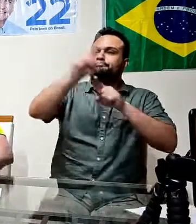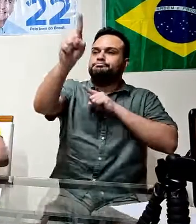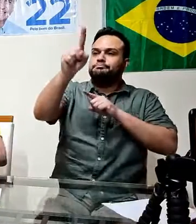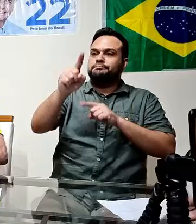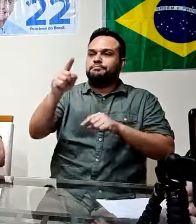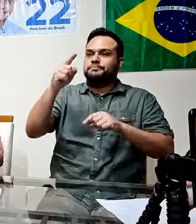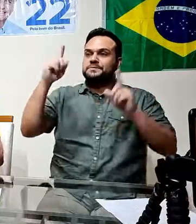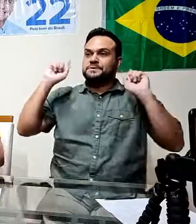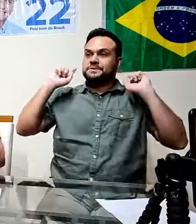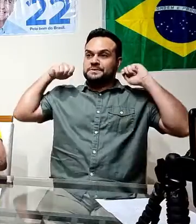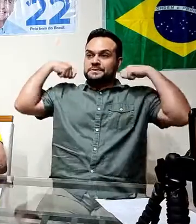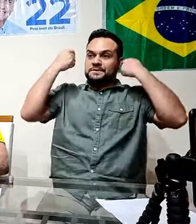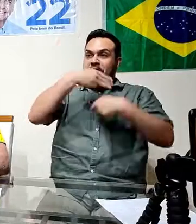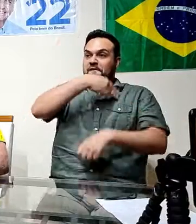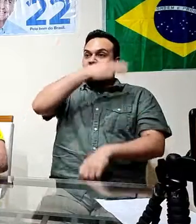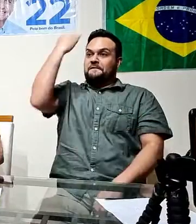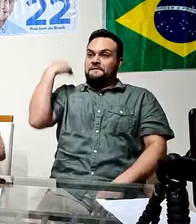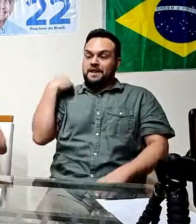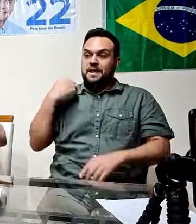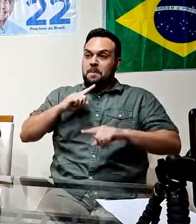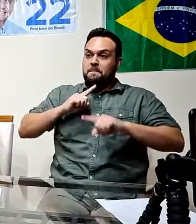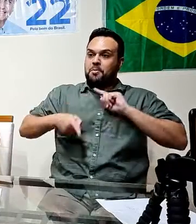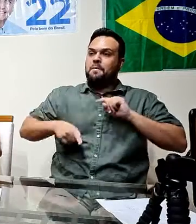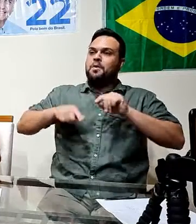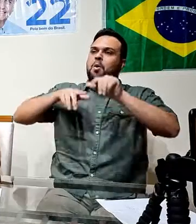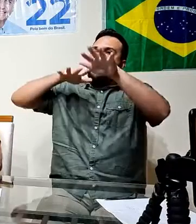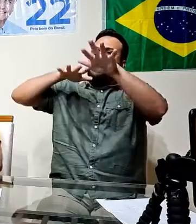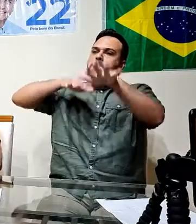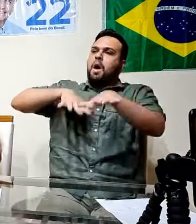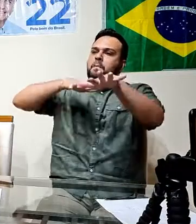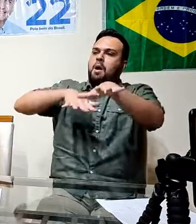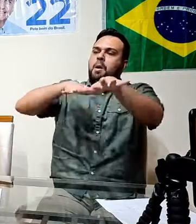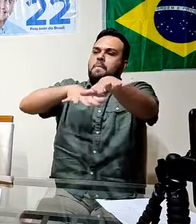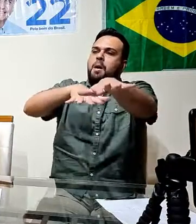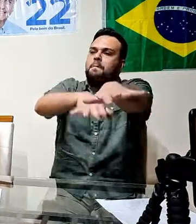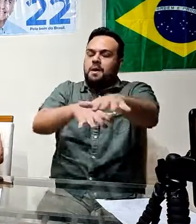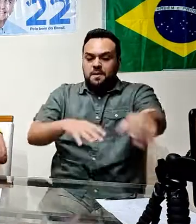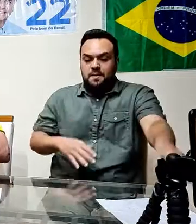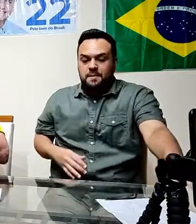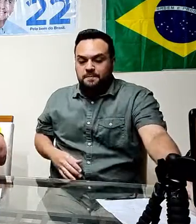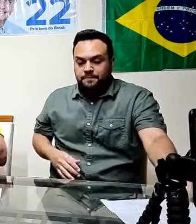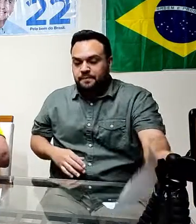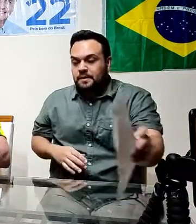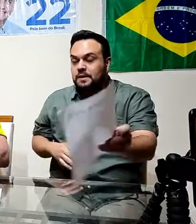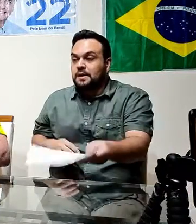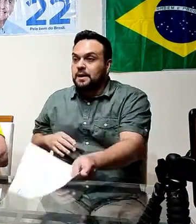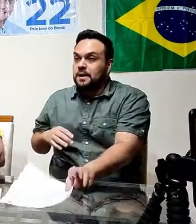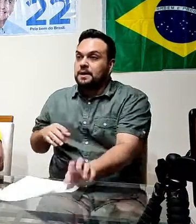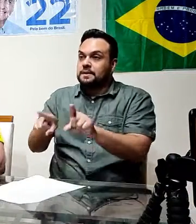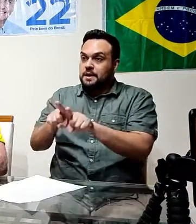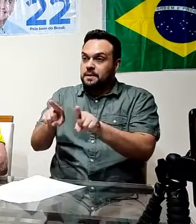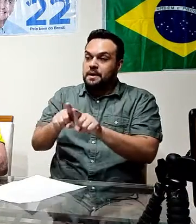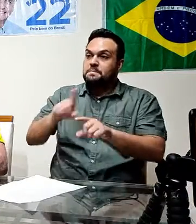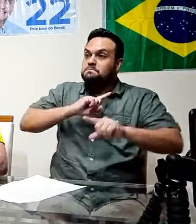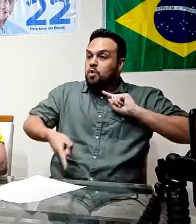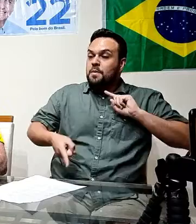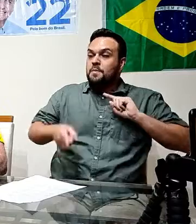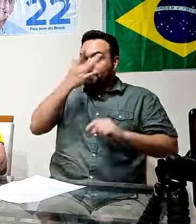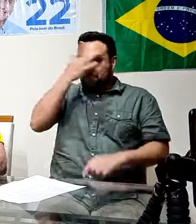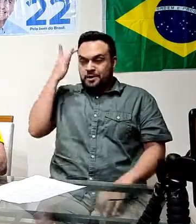Depois ele proibiu procissões e proibiu o evangélico comemorar o dia da Bíblia.